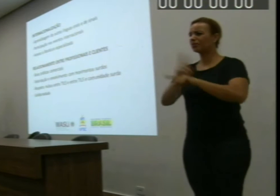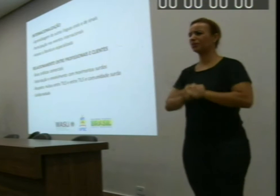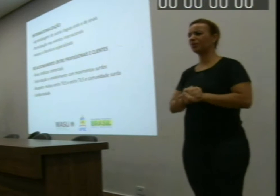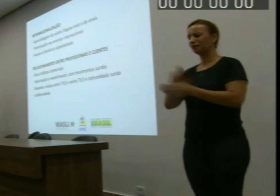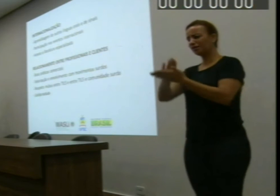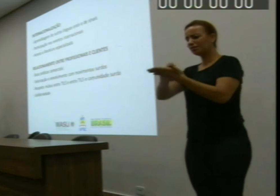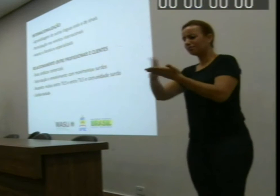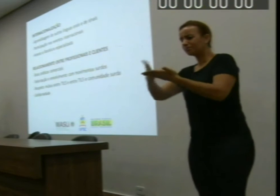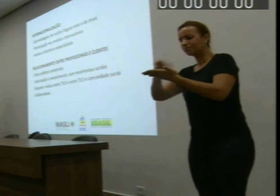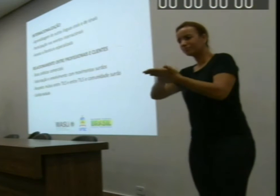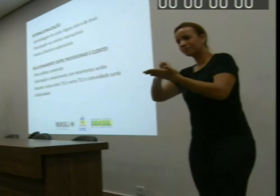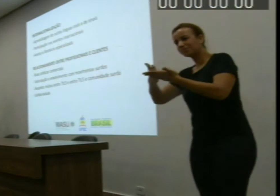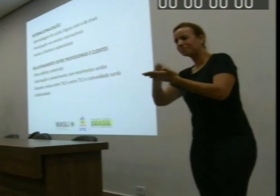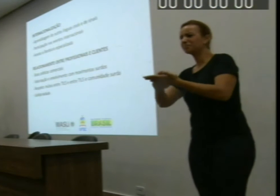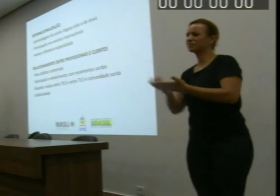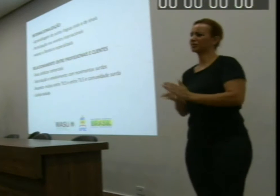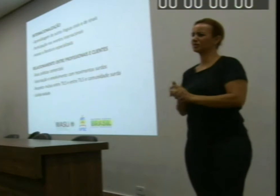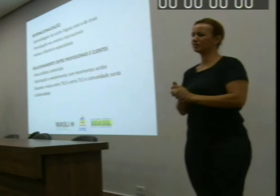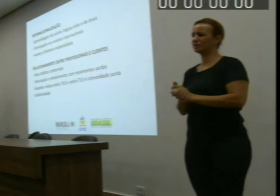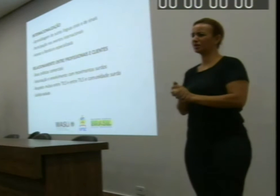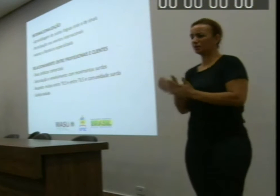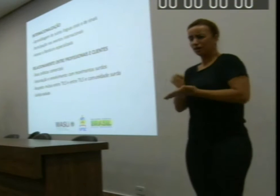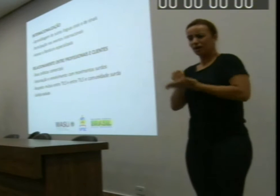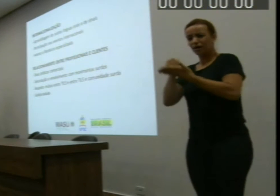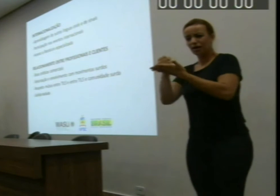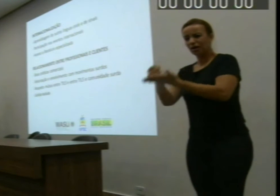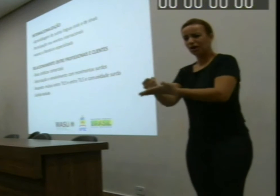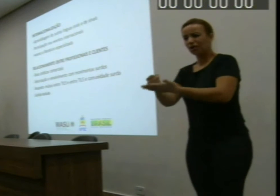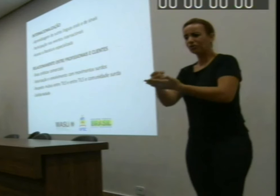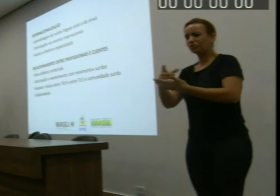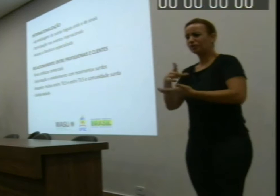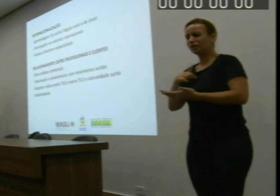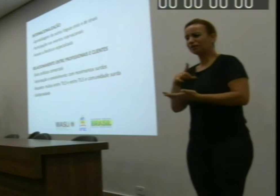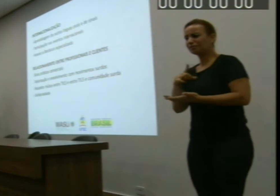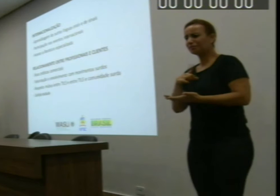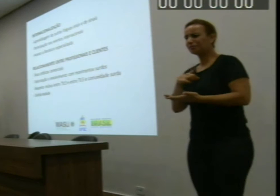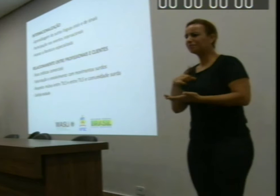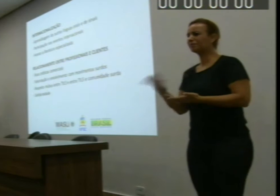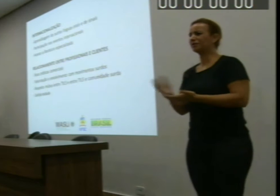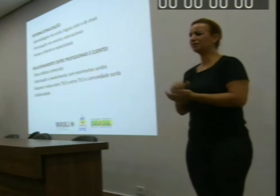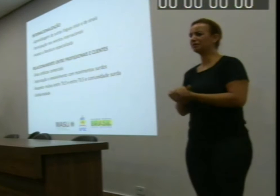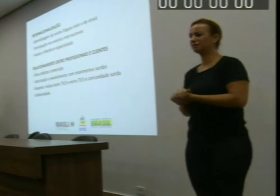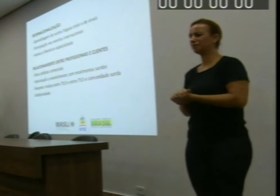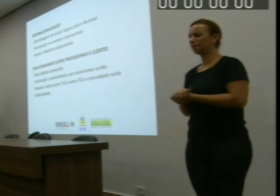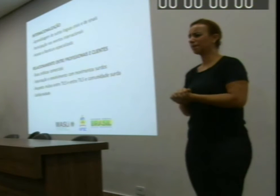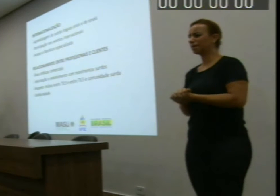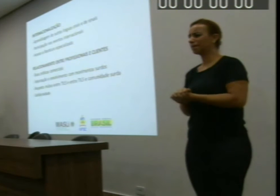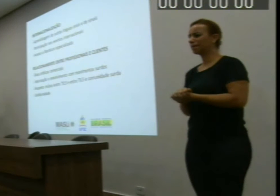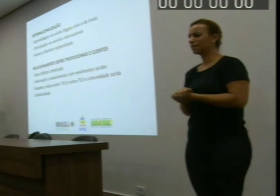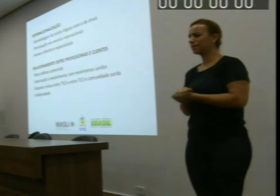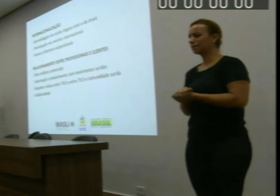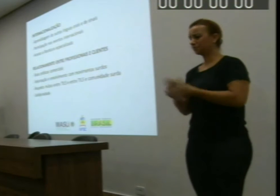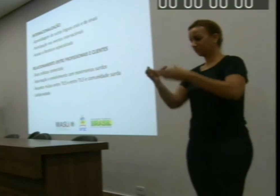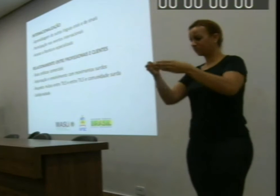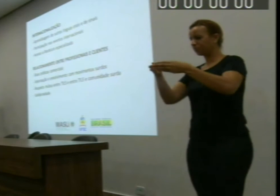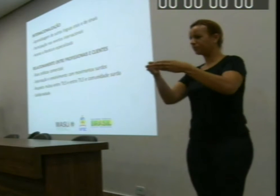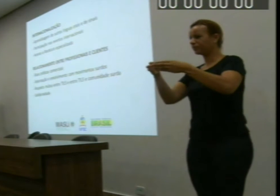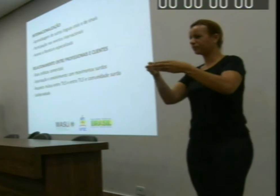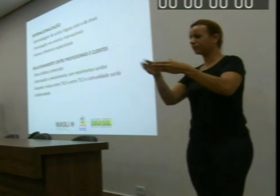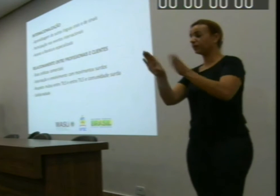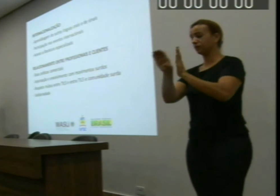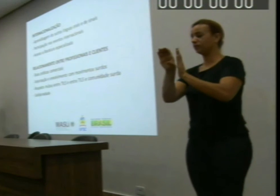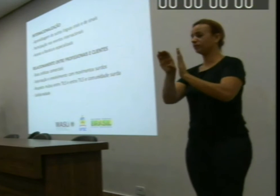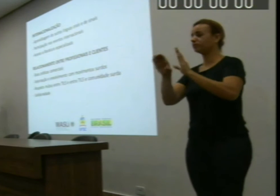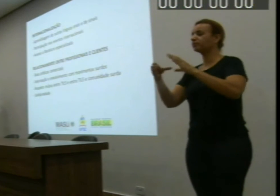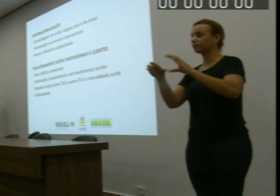solidário com a a a a a a certas ações que a sua comunidade eu não digo nem comunidade surda eu digo comunidade no sentido